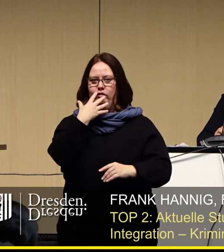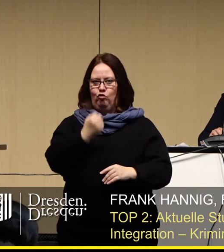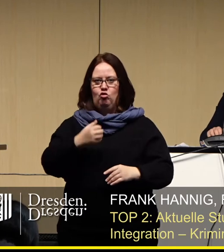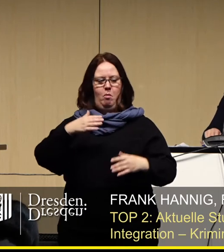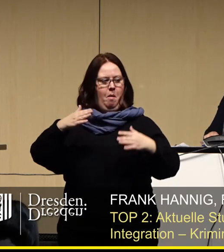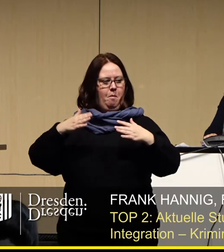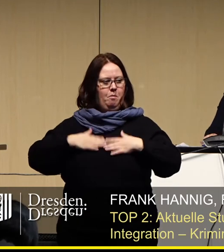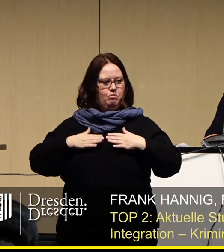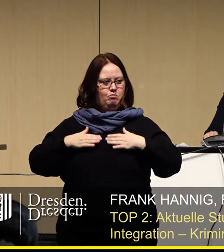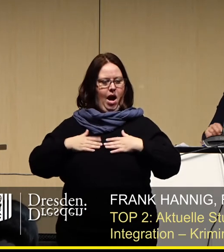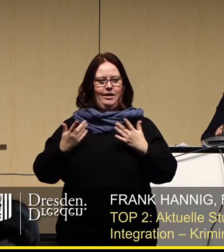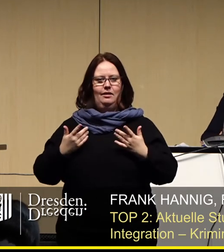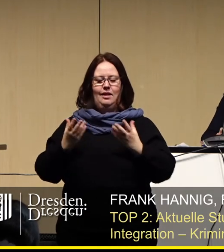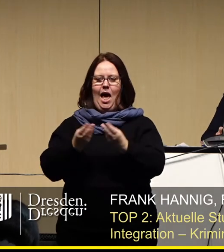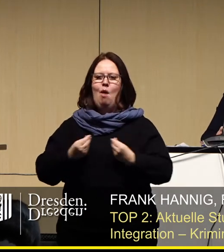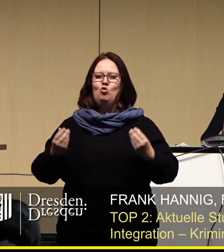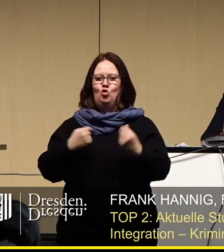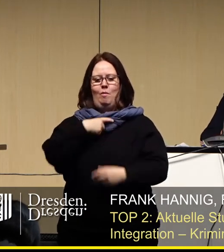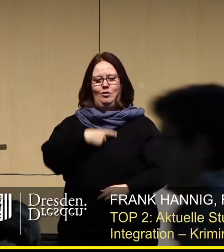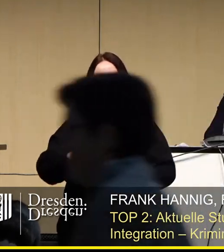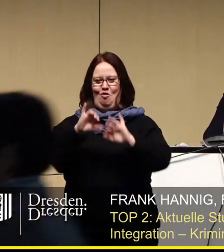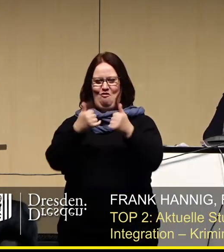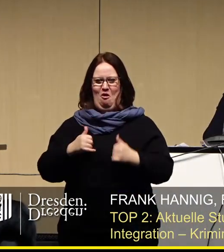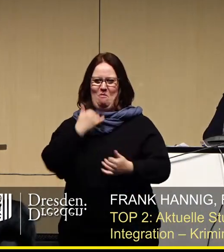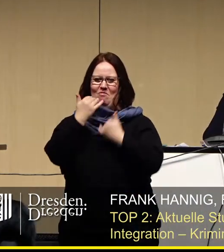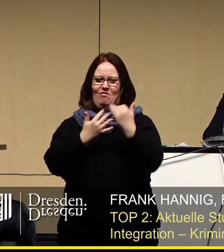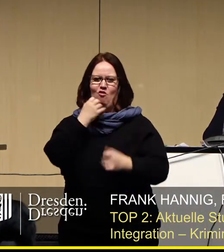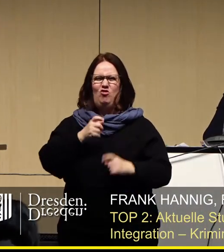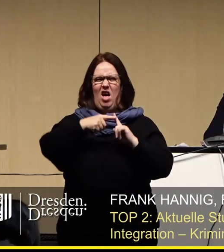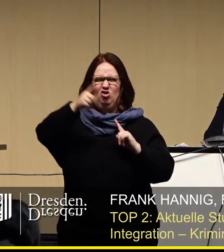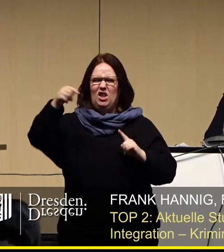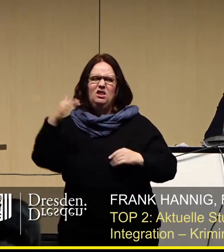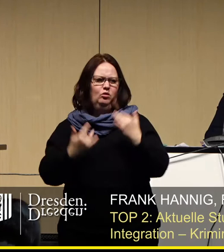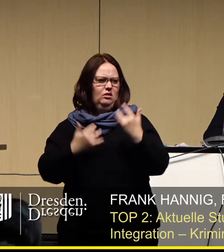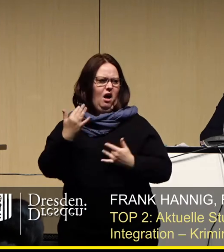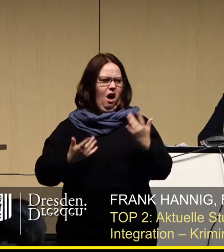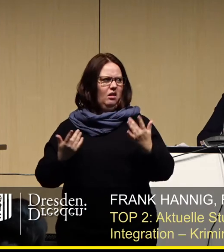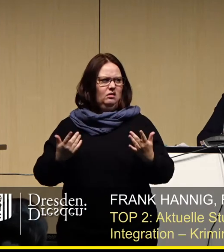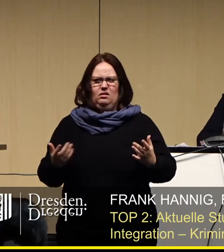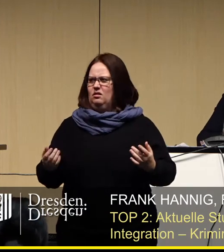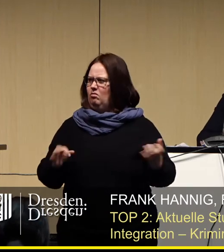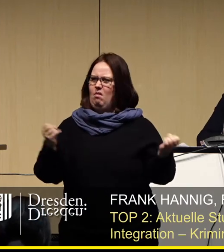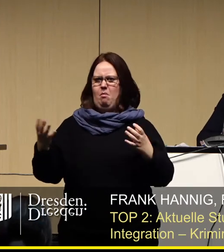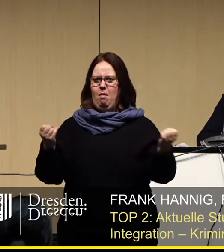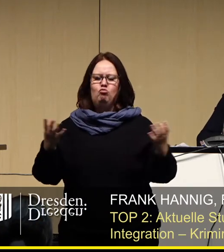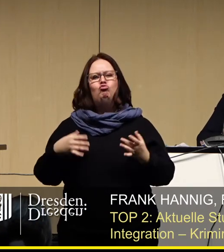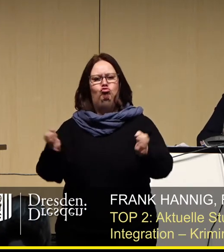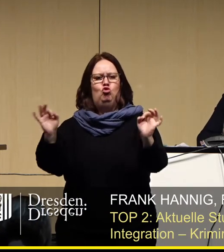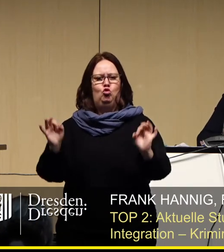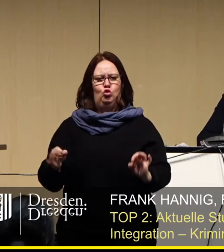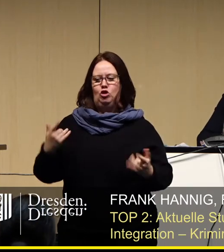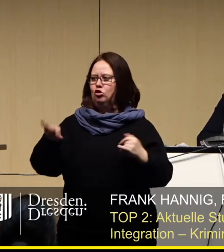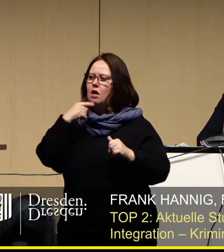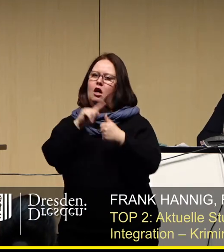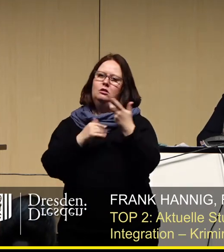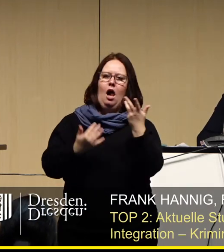auf meine sehr emotionale und persönliche Art und Weise hier zu tun, weil mit Statistiken und Zahlen um uns zu werfen, das können wir ganz gut, das haben wir jetzt